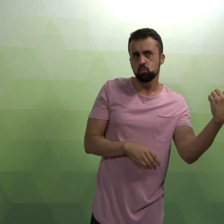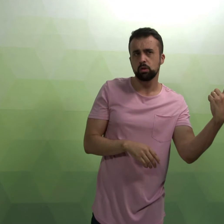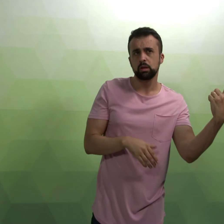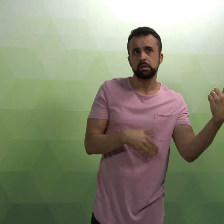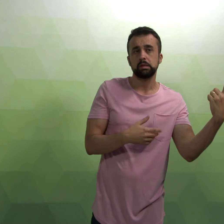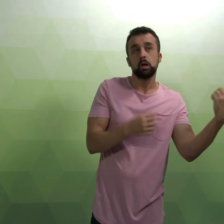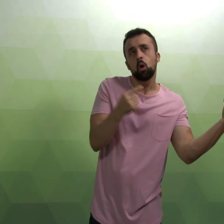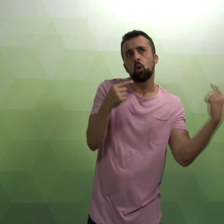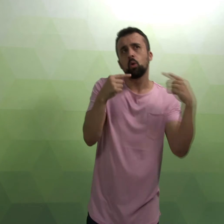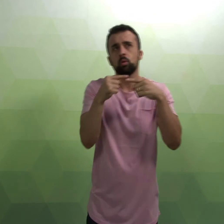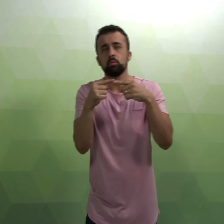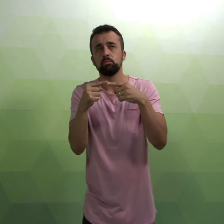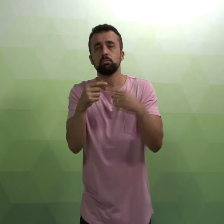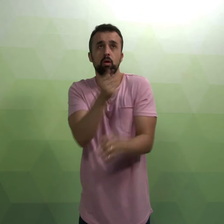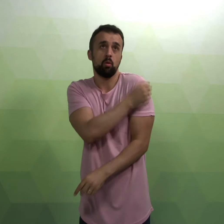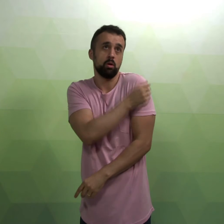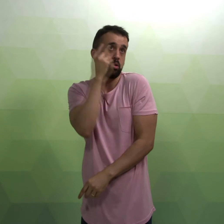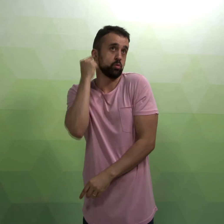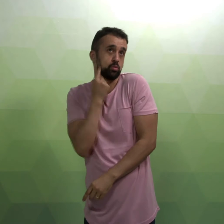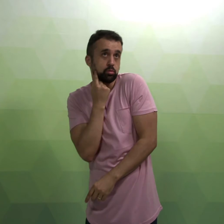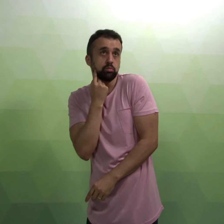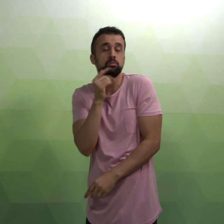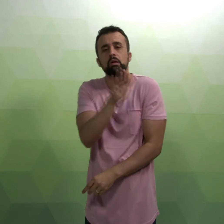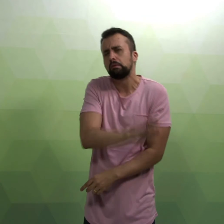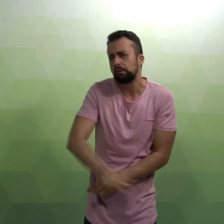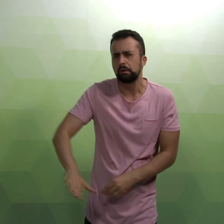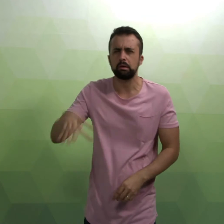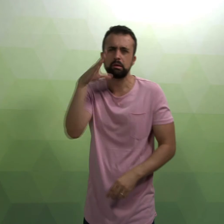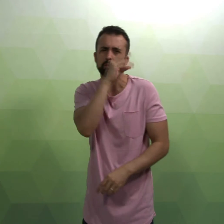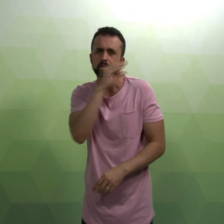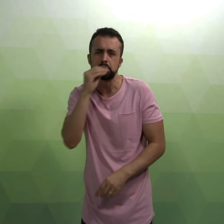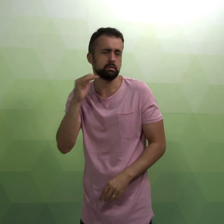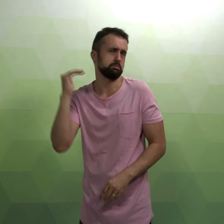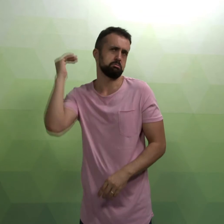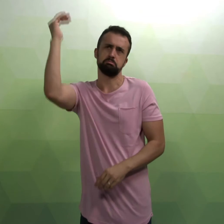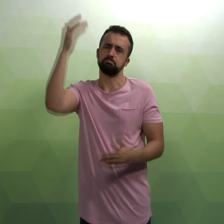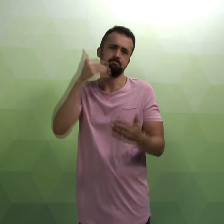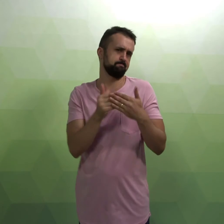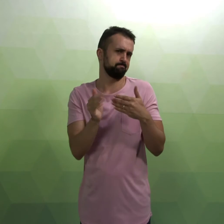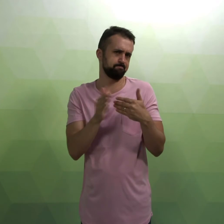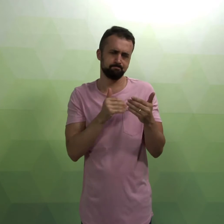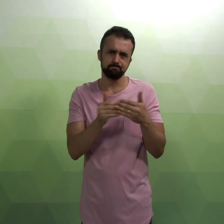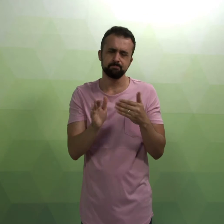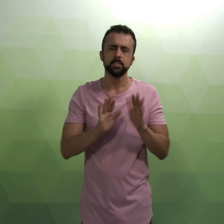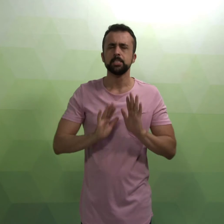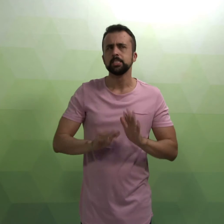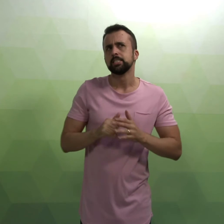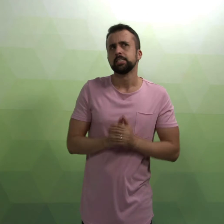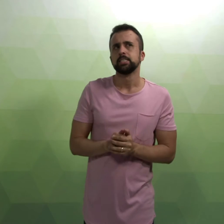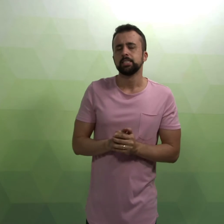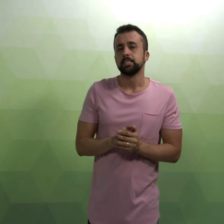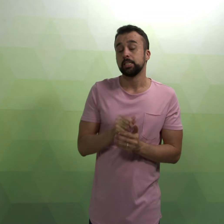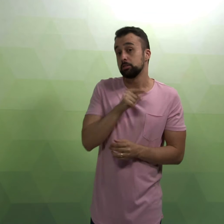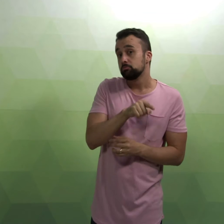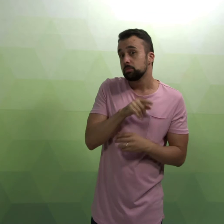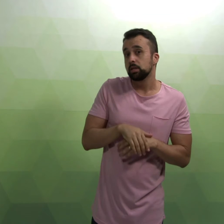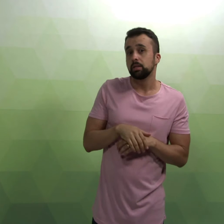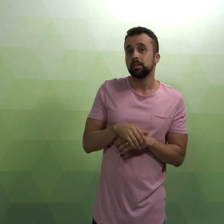Na atividade 1, por exemplo, seria para um aluno surdo, seja criança, adolescente ou adulto,